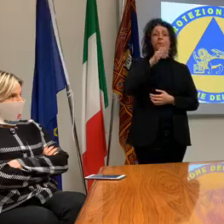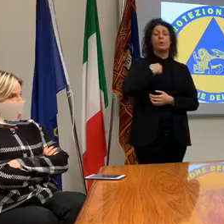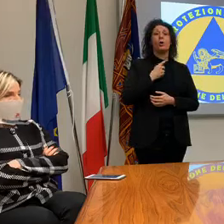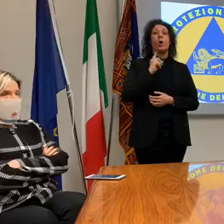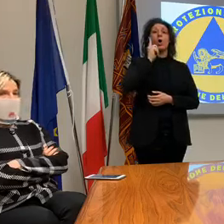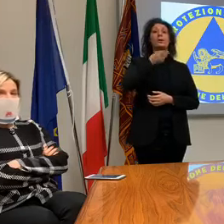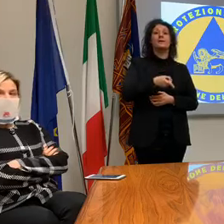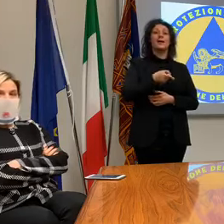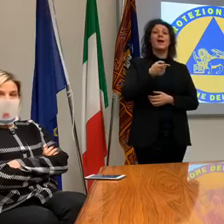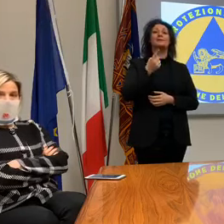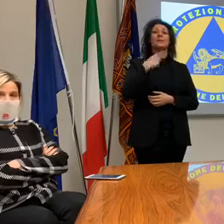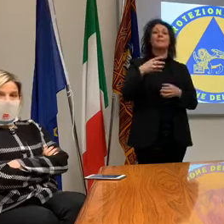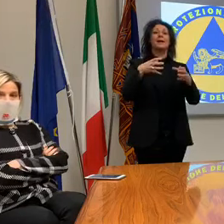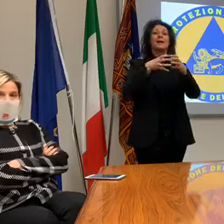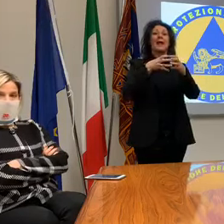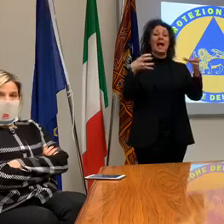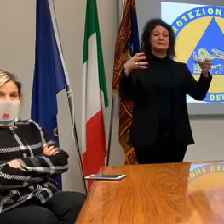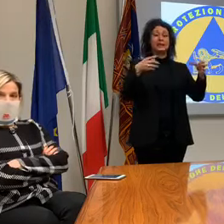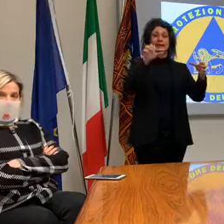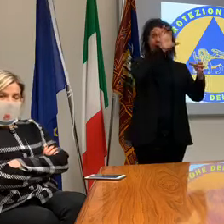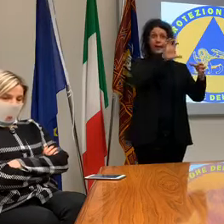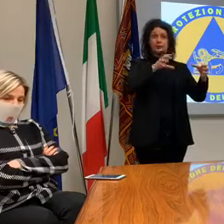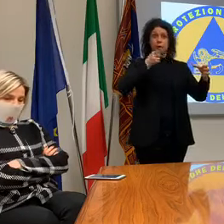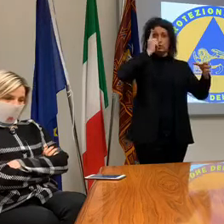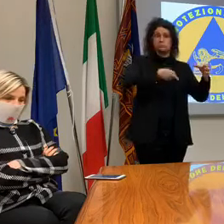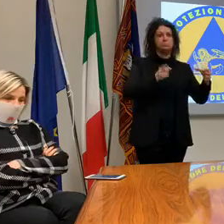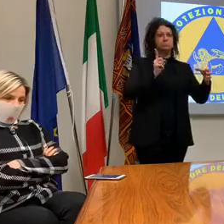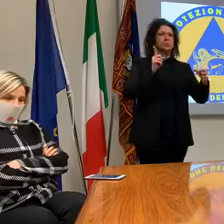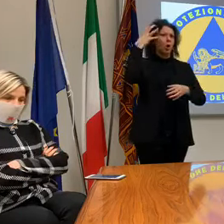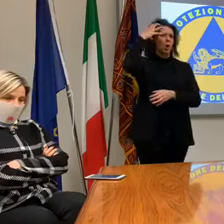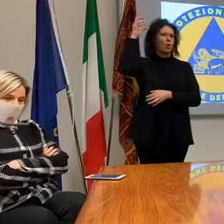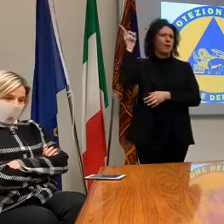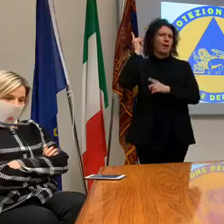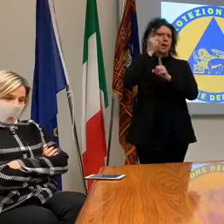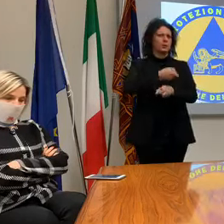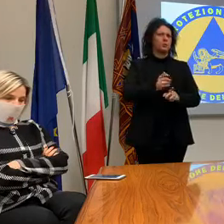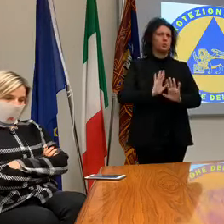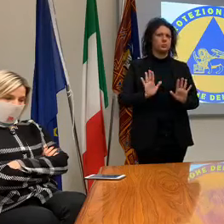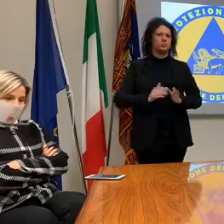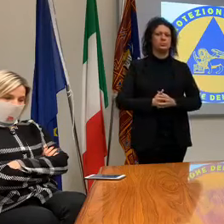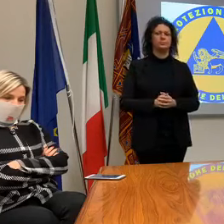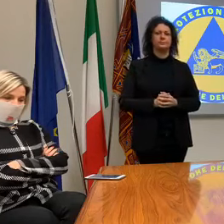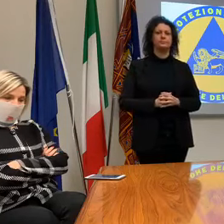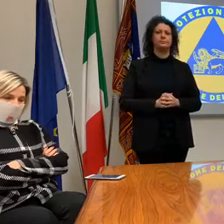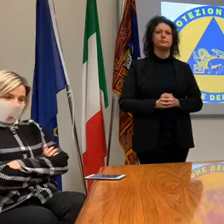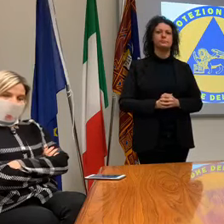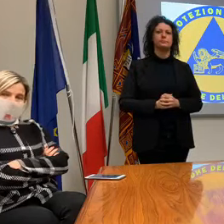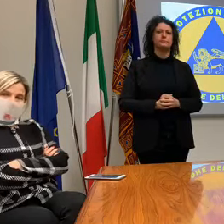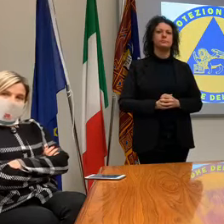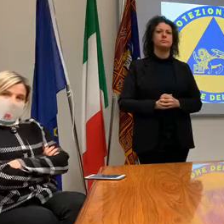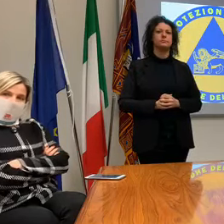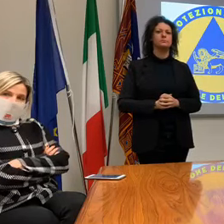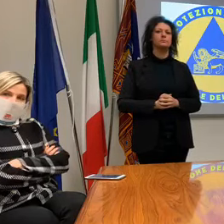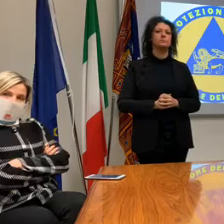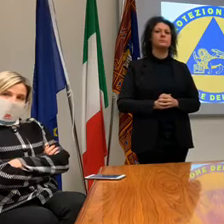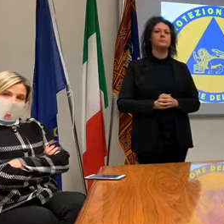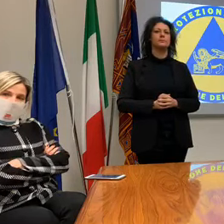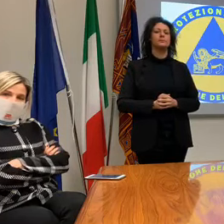fatta da nessuno, è stata fatta solo dal governo. Ma la base gente veneta, c'è qualche primo risultato sull'uso